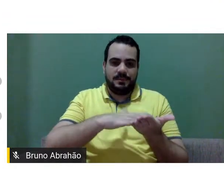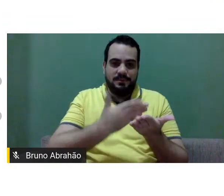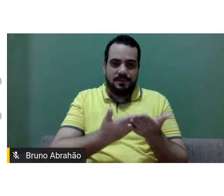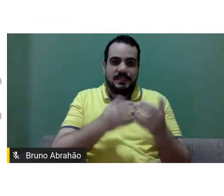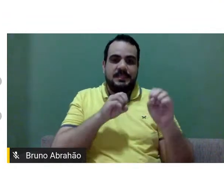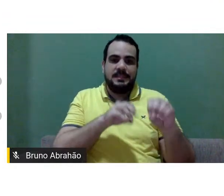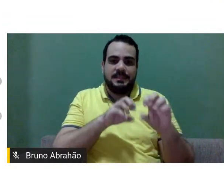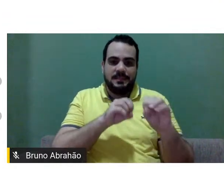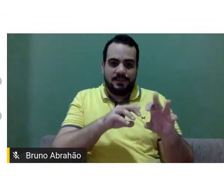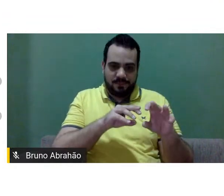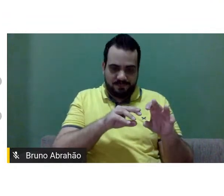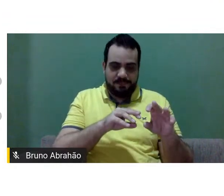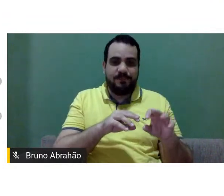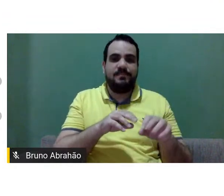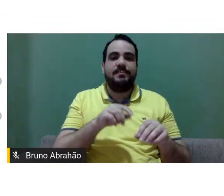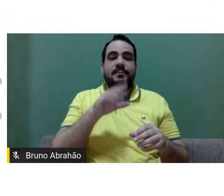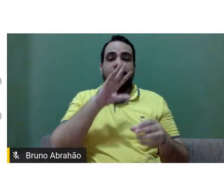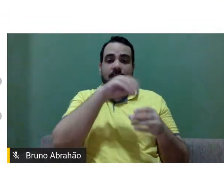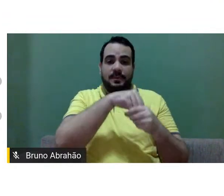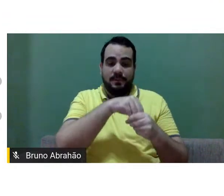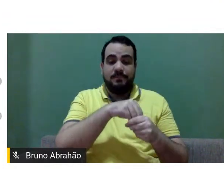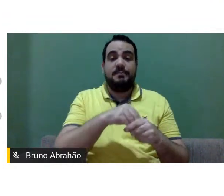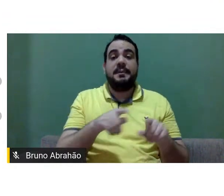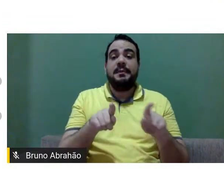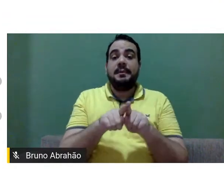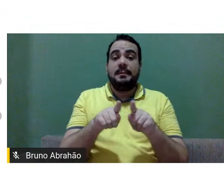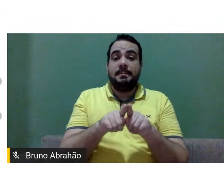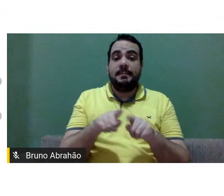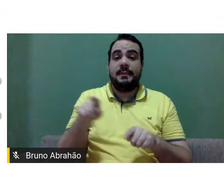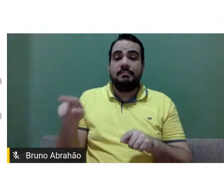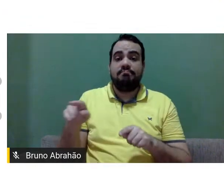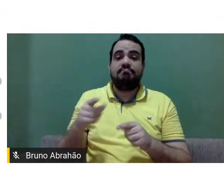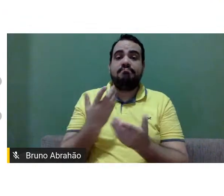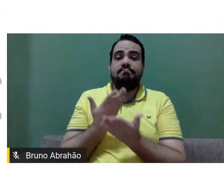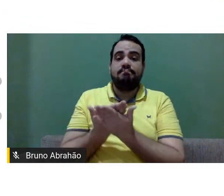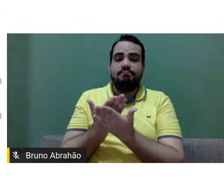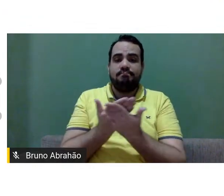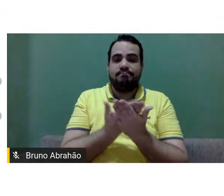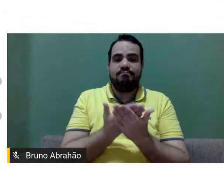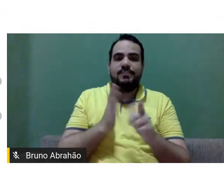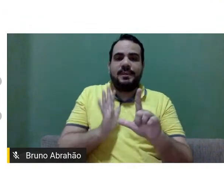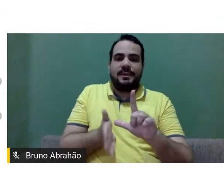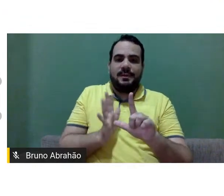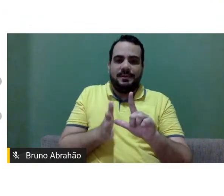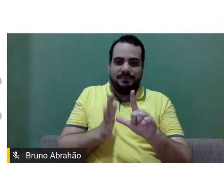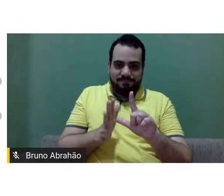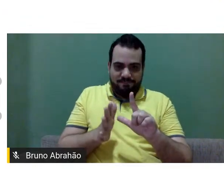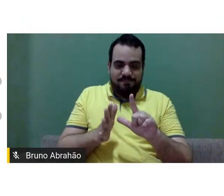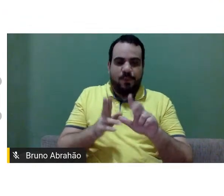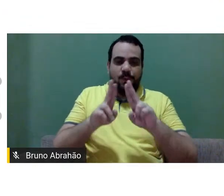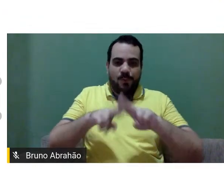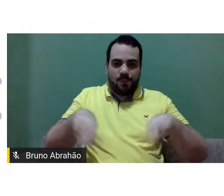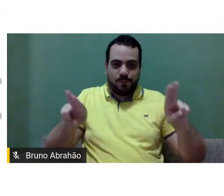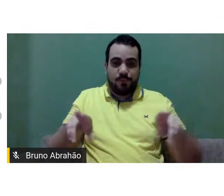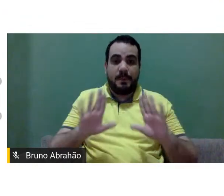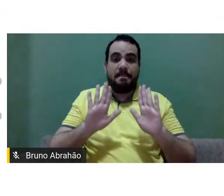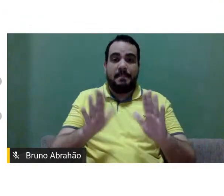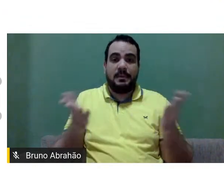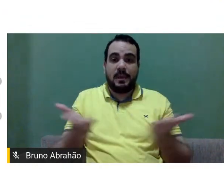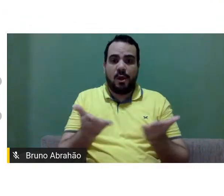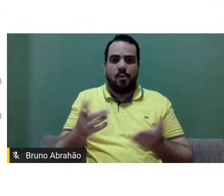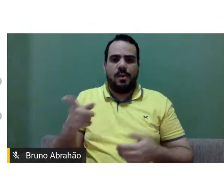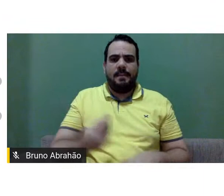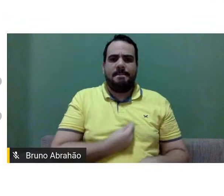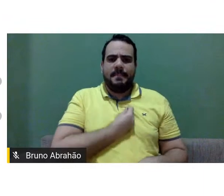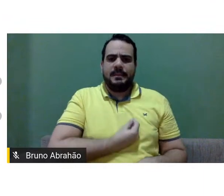UFRJ no curso de tradução e interpretação Essence atura e também estuda